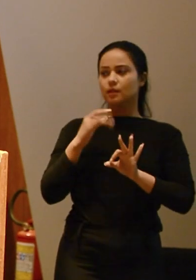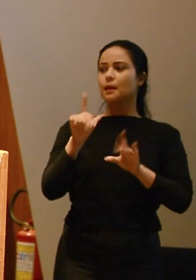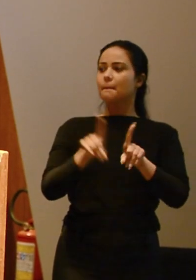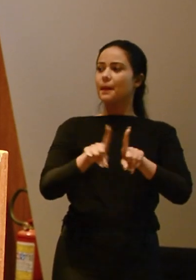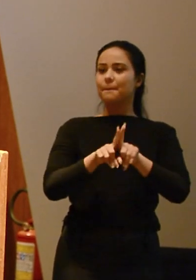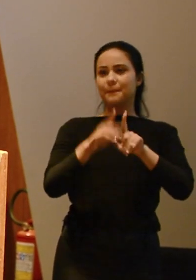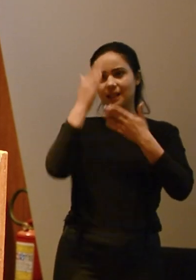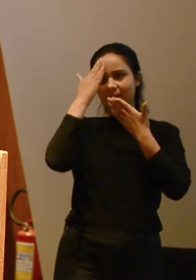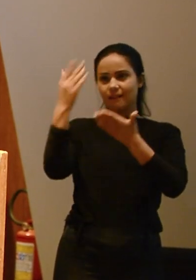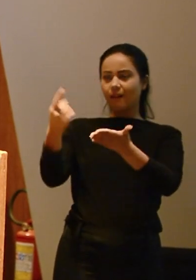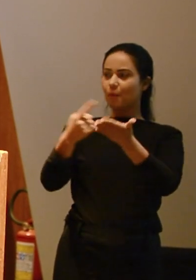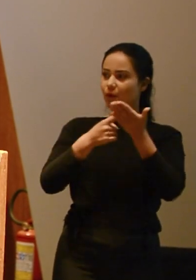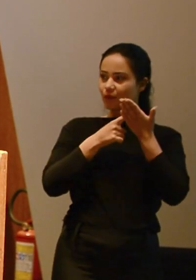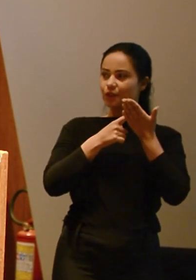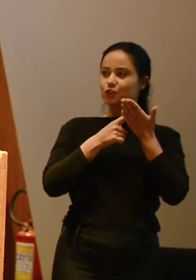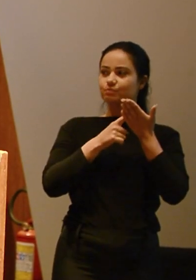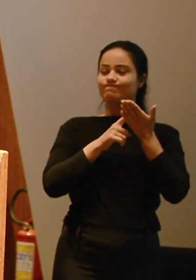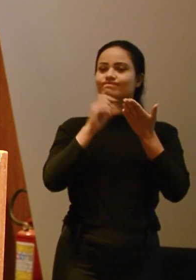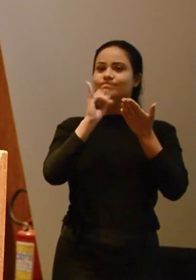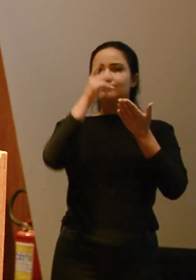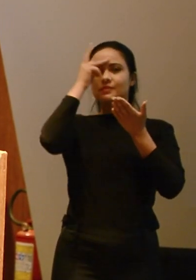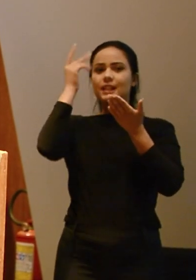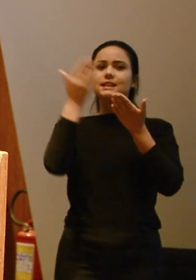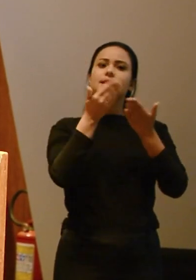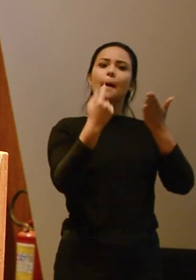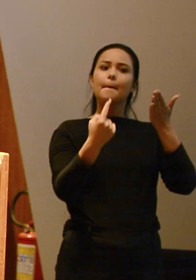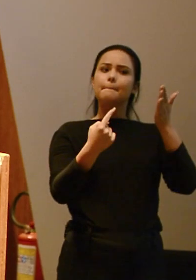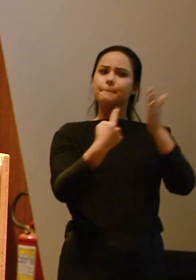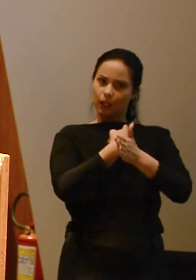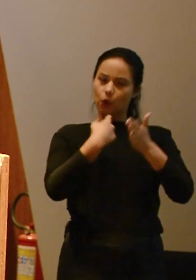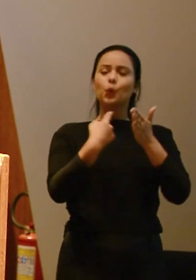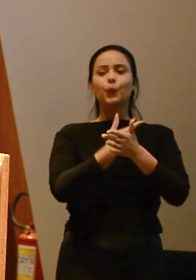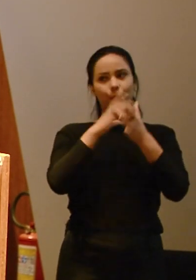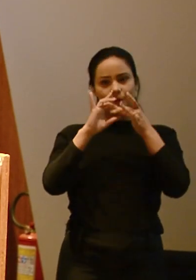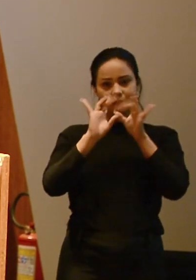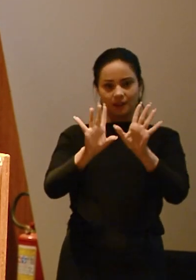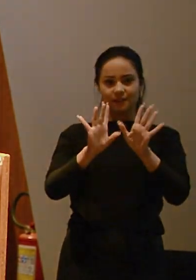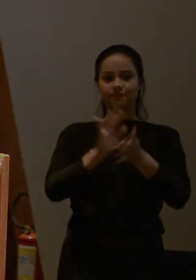obrigada pelo convite e se alguém quiser fazer alguma pergunta, estou à disposição.